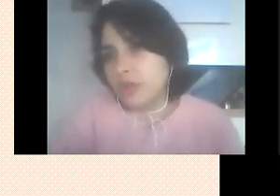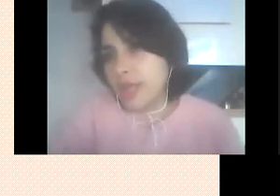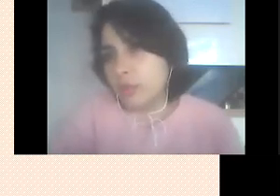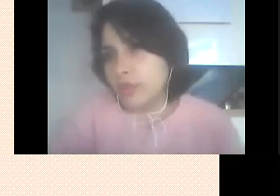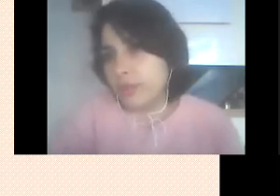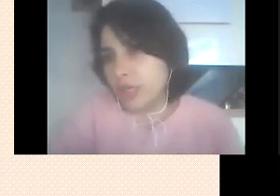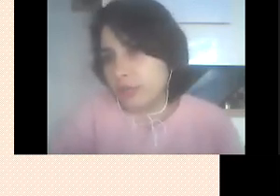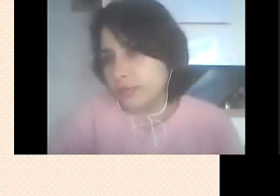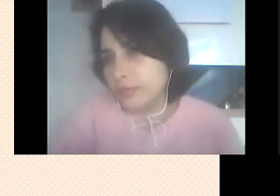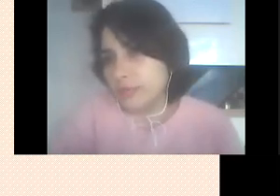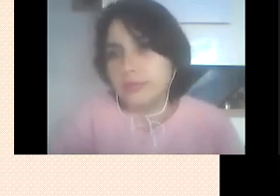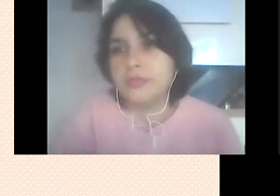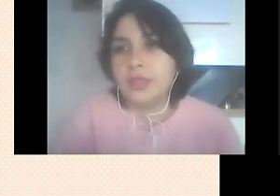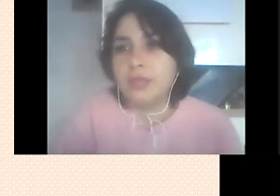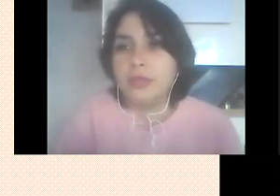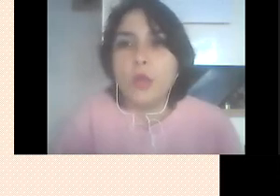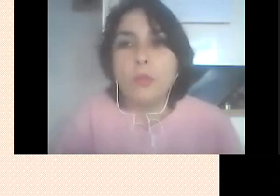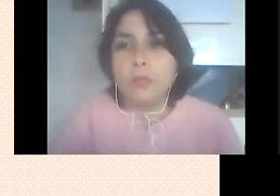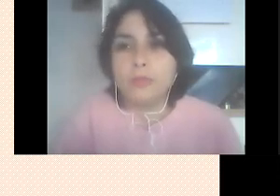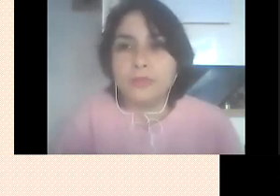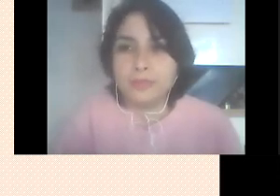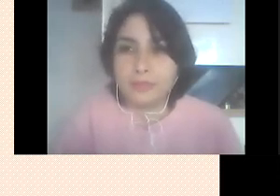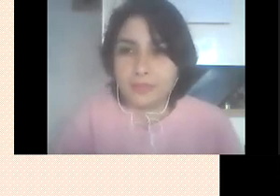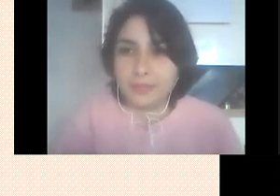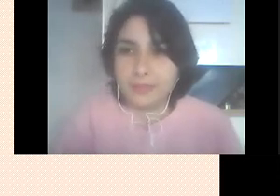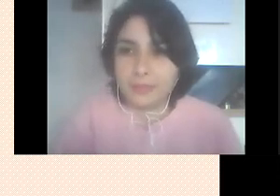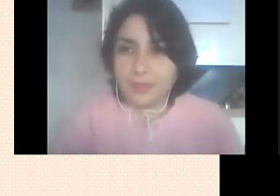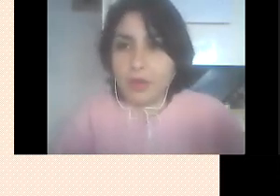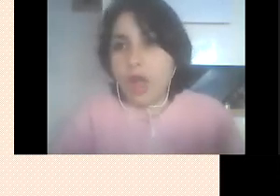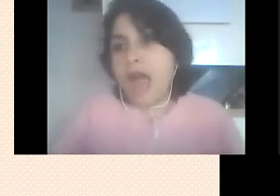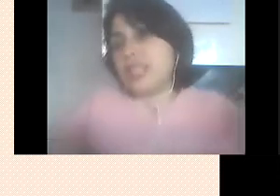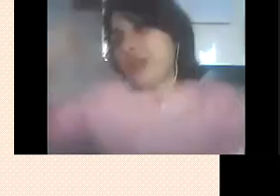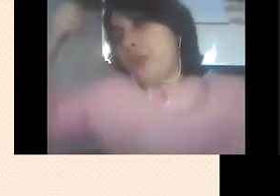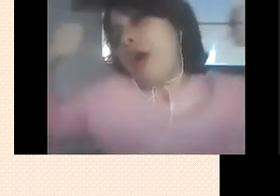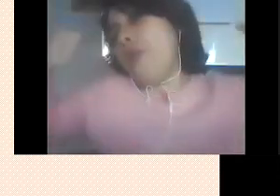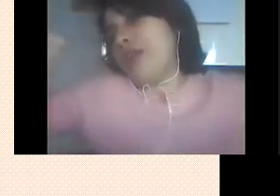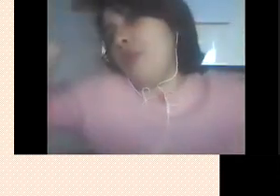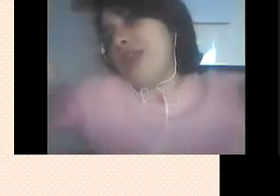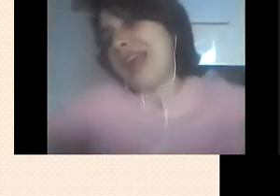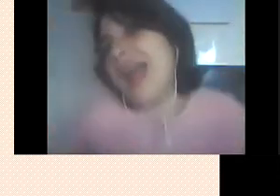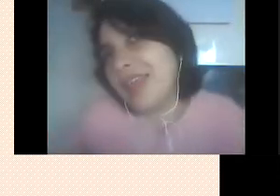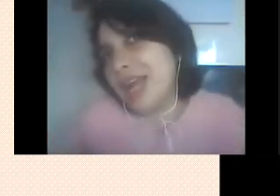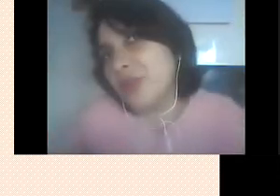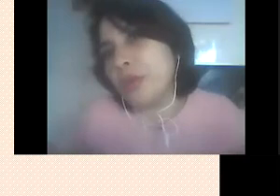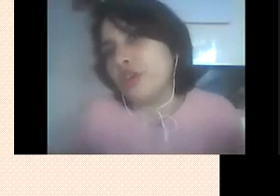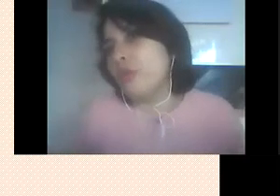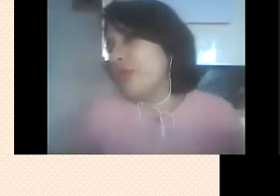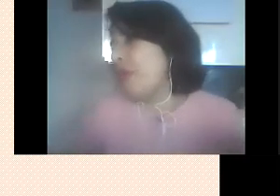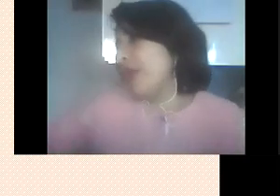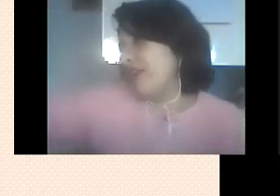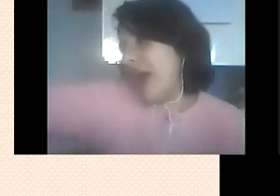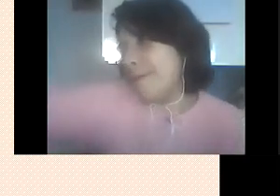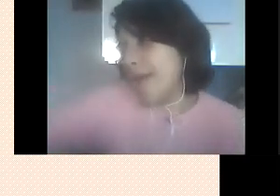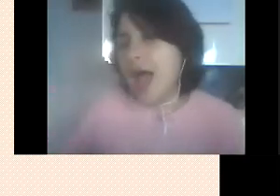Nos costaría mucho vestirnos. ¿Con un cartón se puede vestir? A no ser que nos podamos poner como una caja de cartón, pero no,